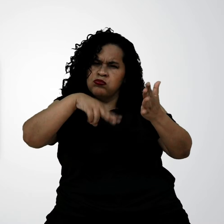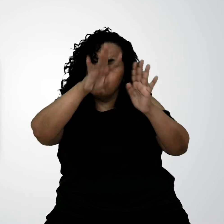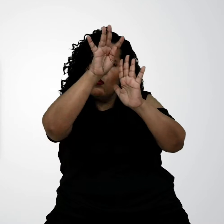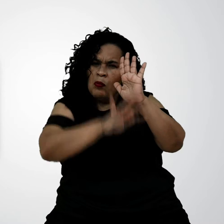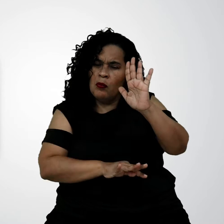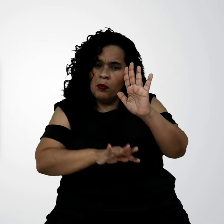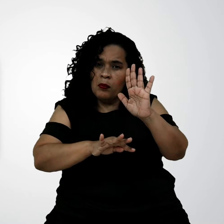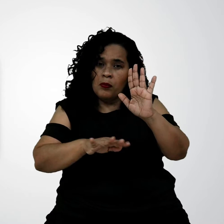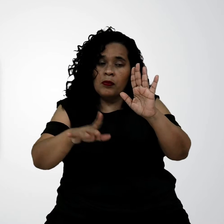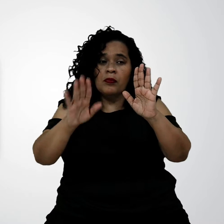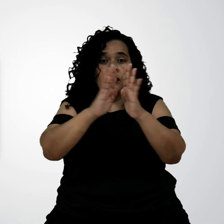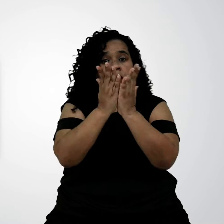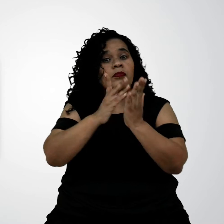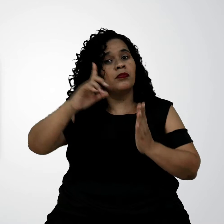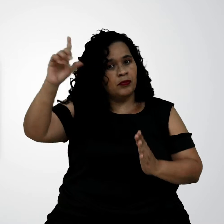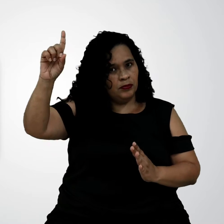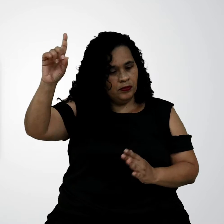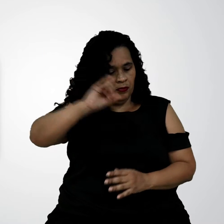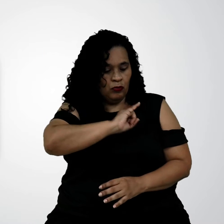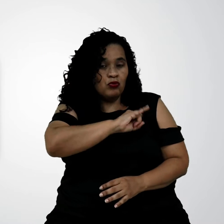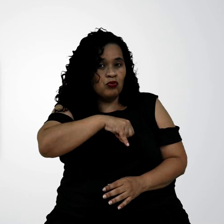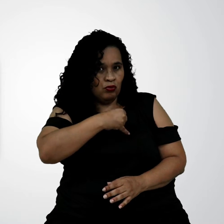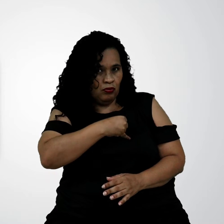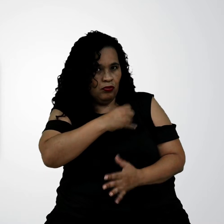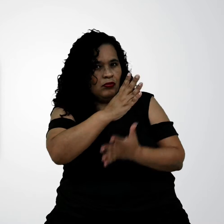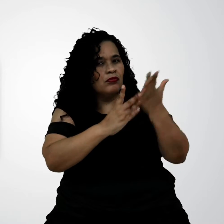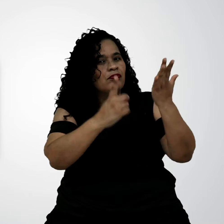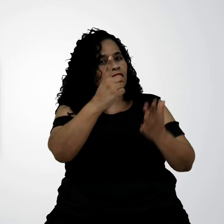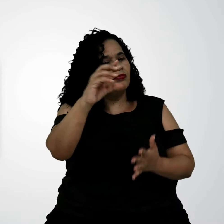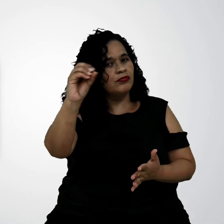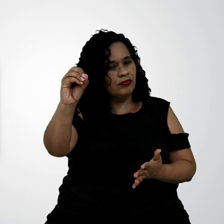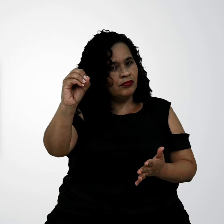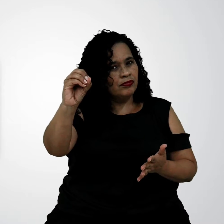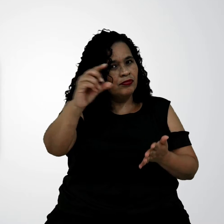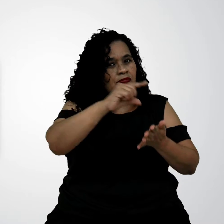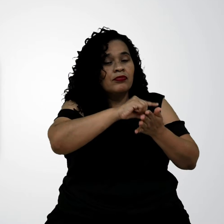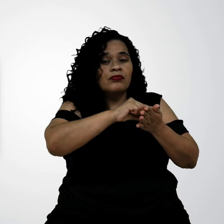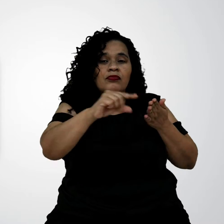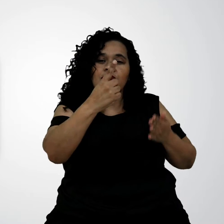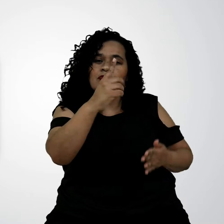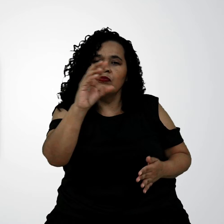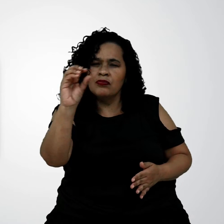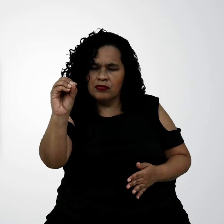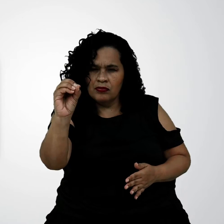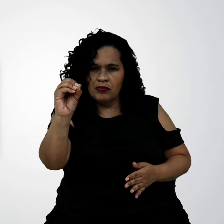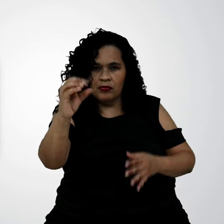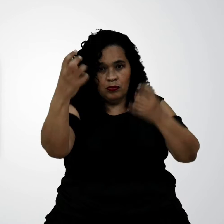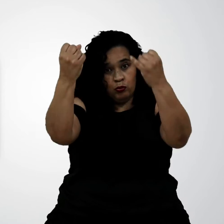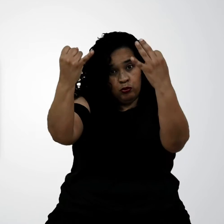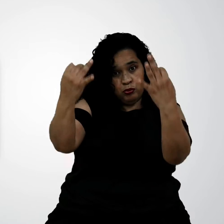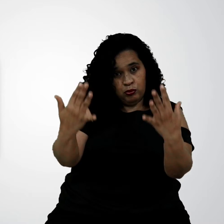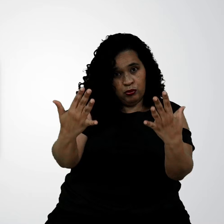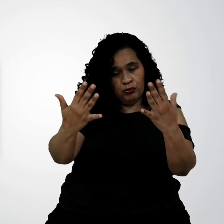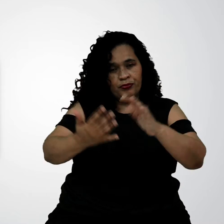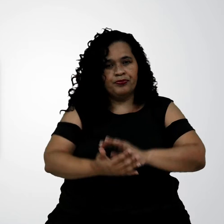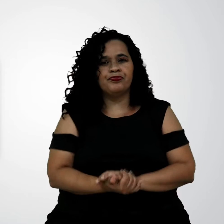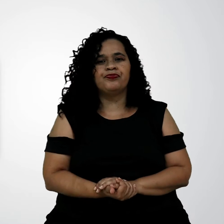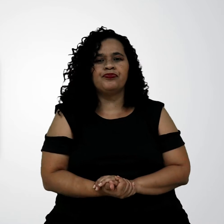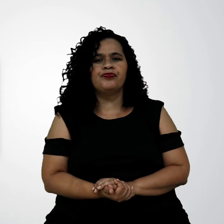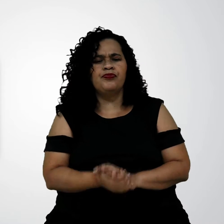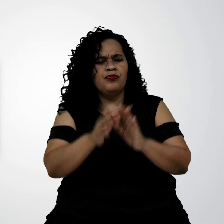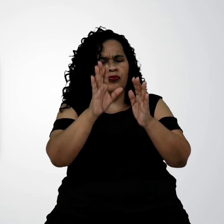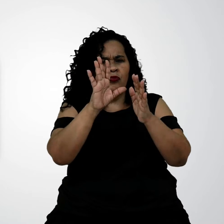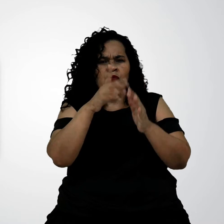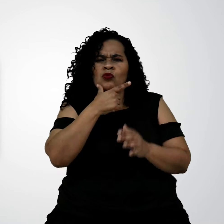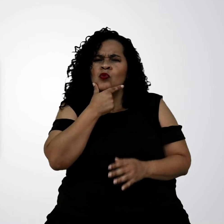que está em João capítulo 10, versículo 10. Diz assim: o ladrão vem somente